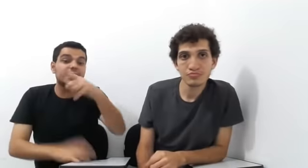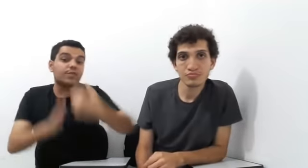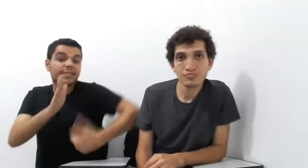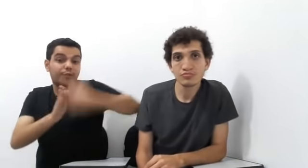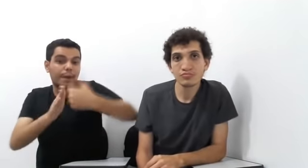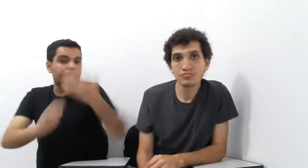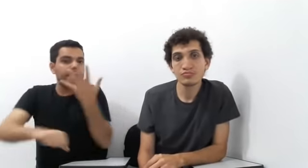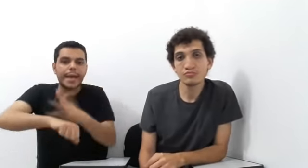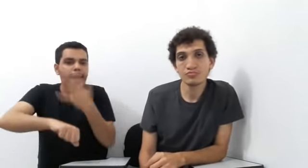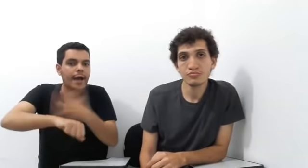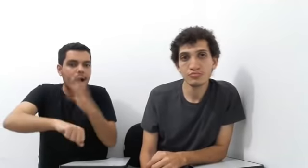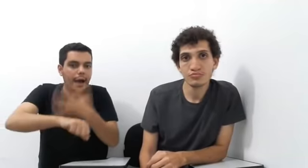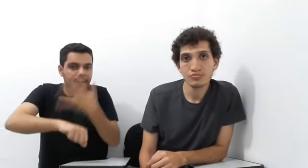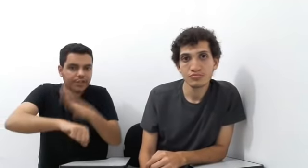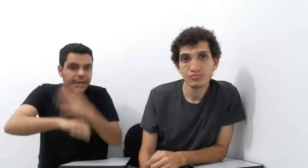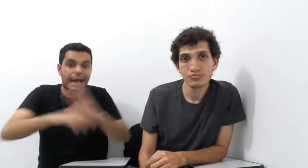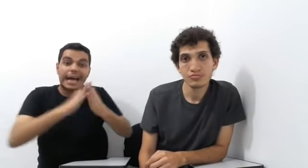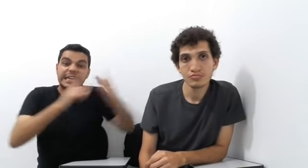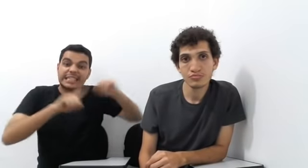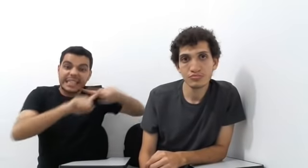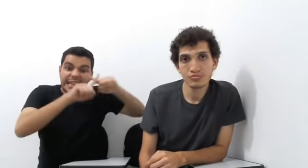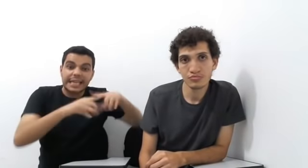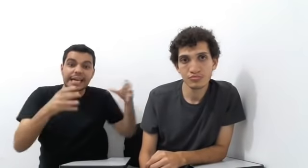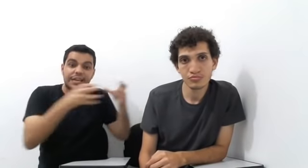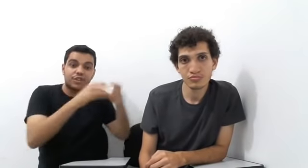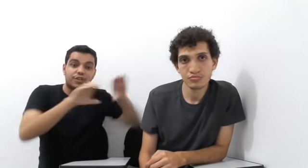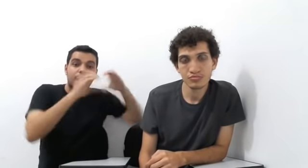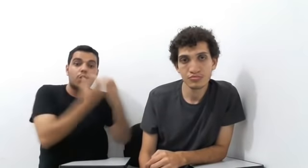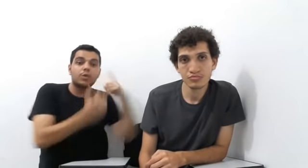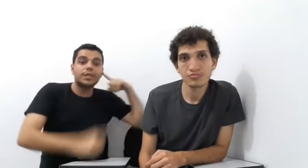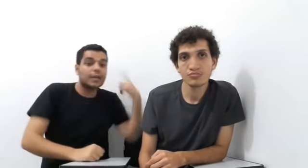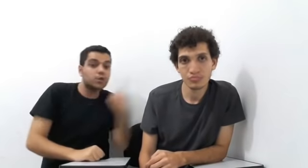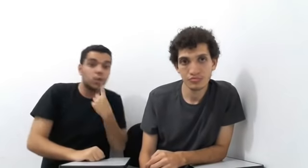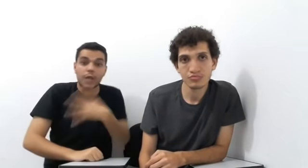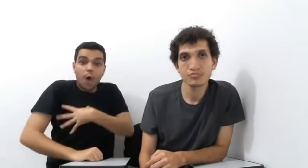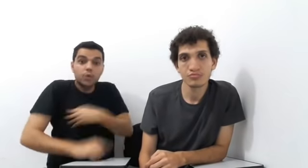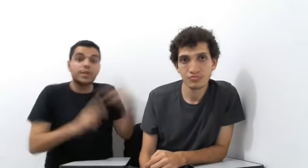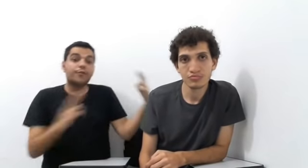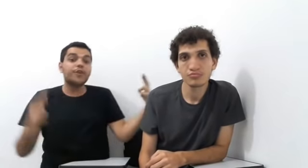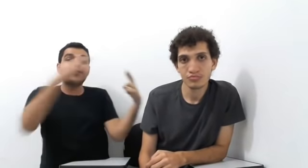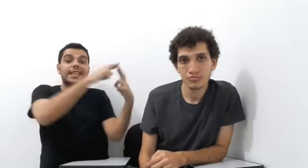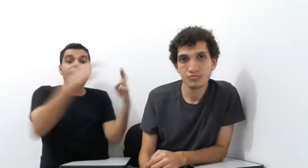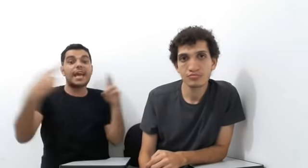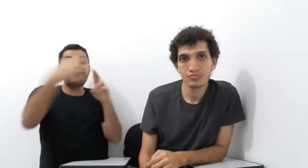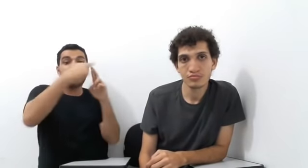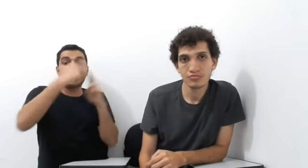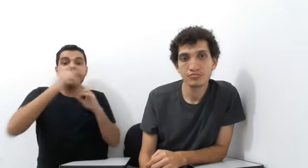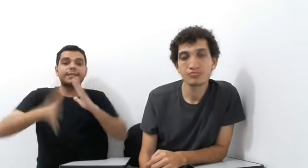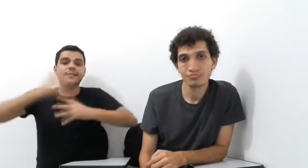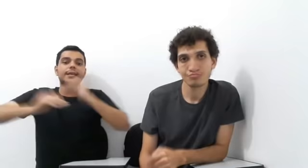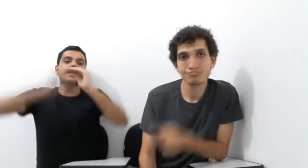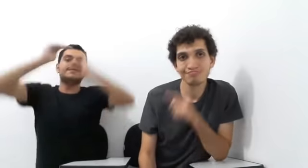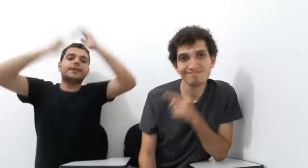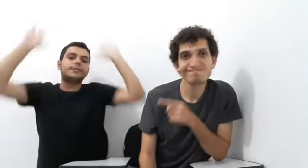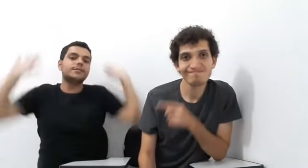você for a primeira a praticar, se na igreja tiver comunidade surda, o seu filho vai ter referências e vai se